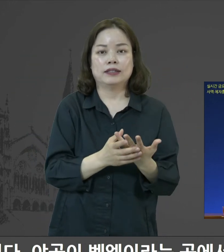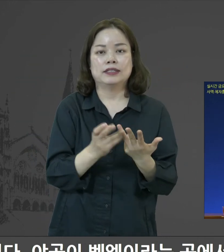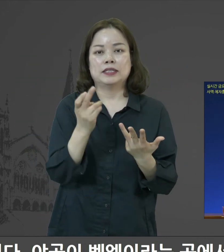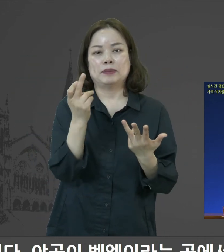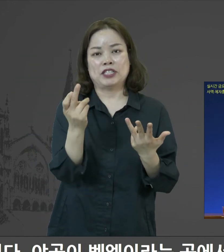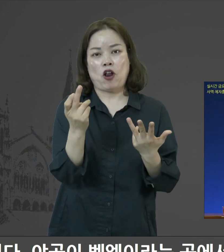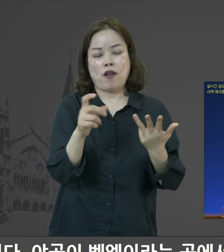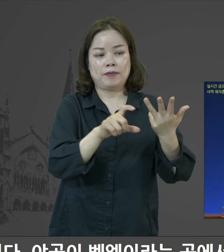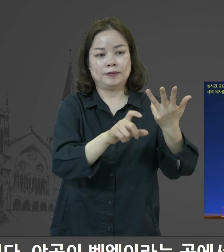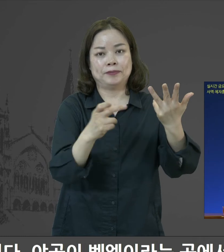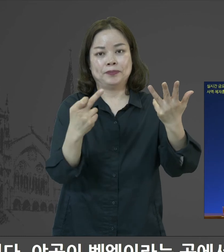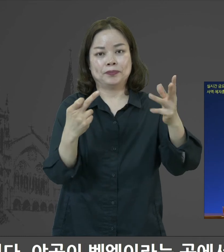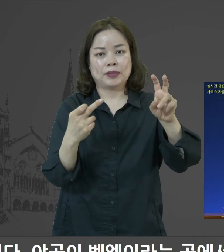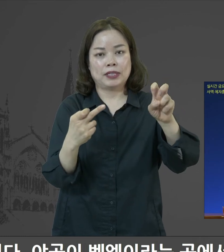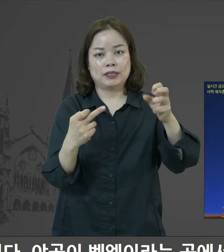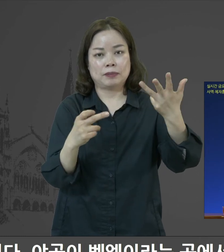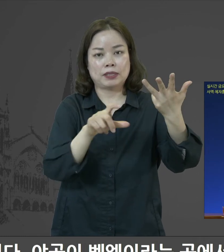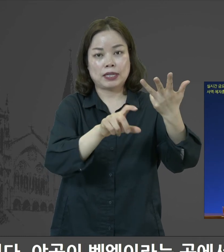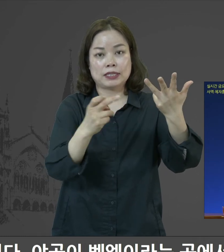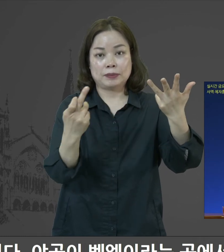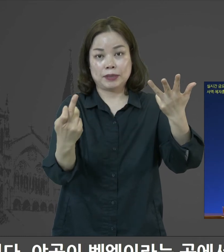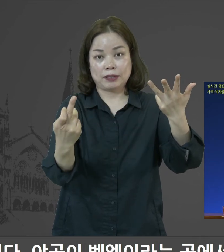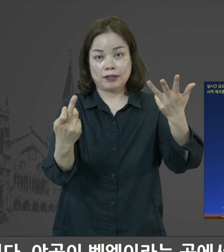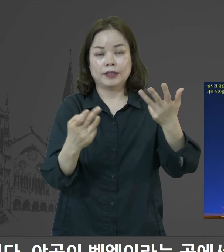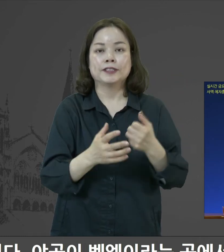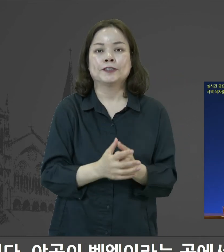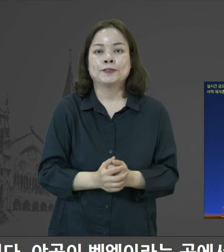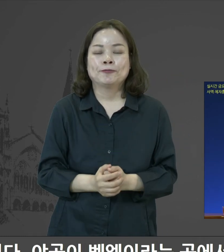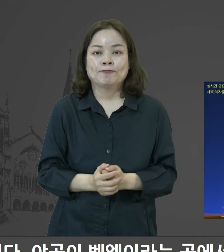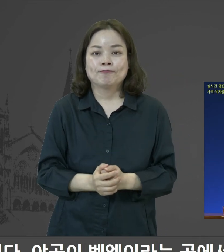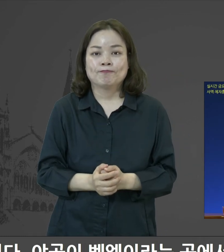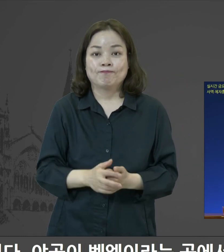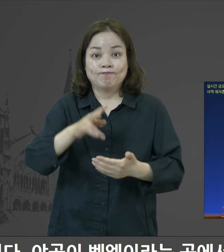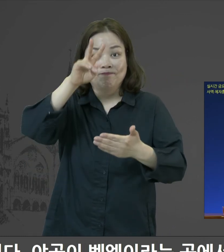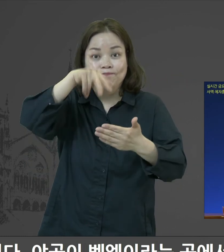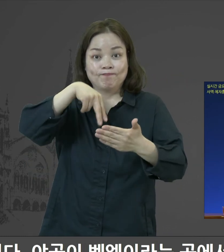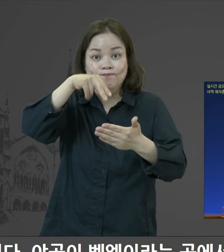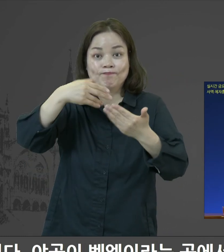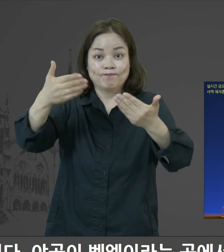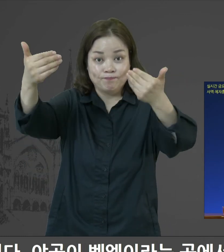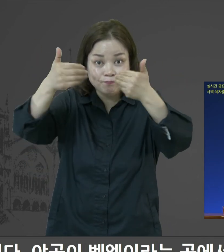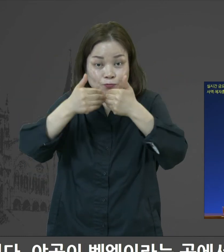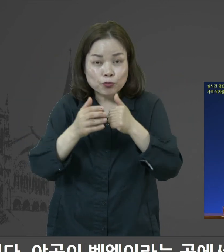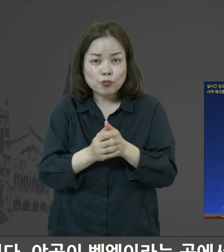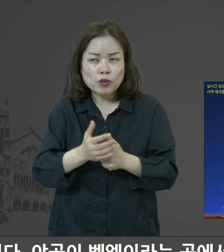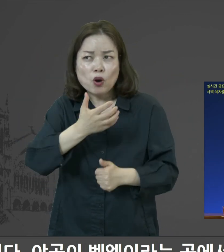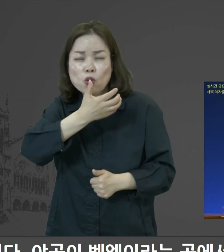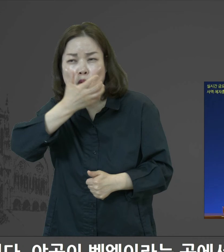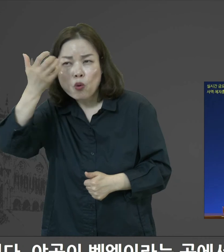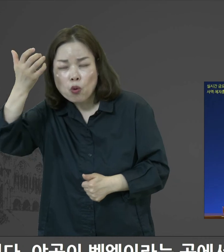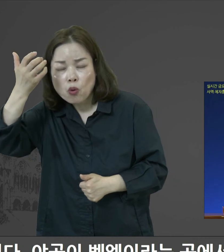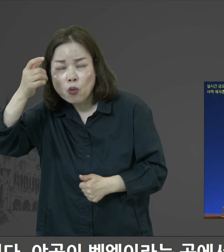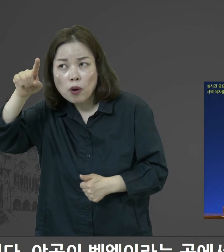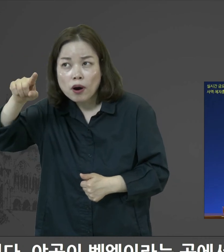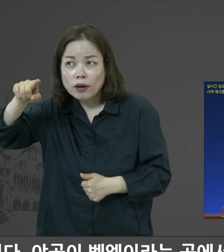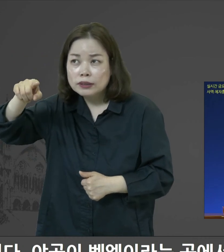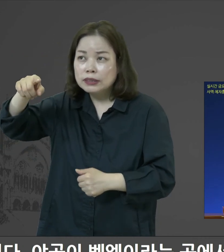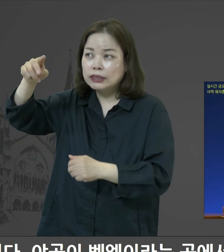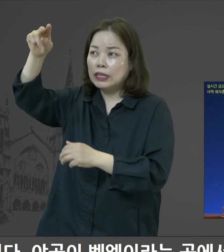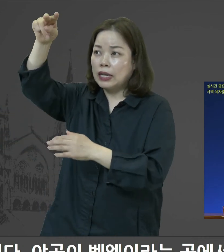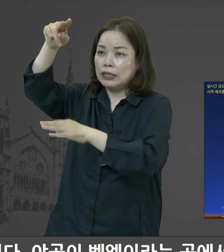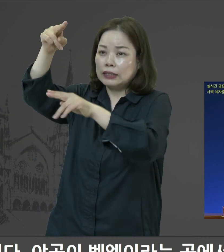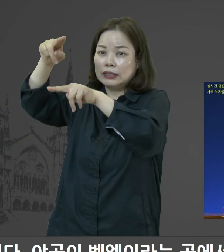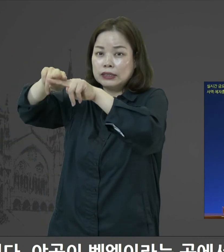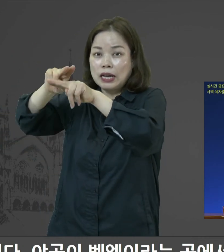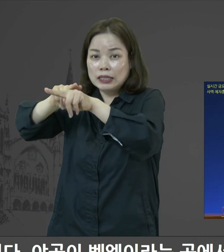12절로 갑니다. 창세기 28장 12절 제가 읽어드릴게요. 꿈에 본즉 사닥다리가 땅 위에 서 있는데